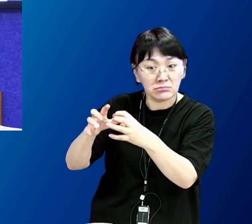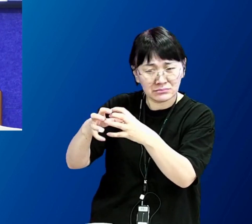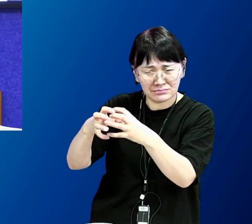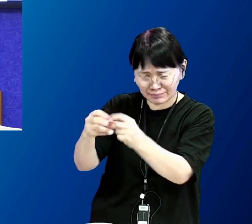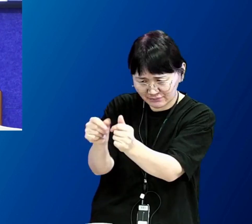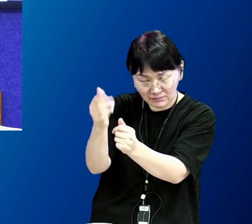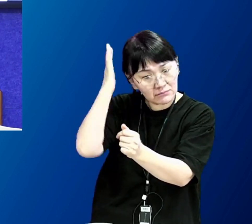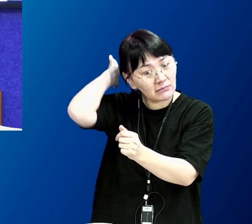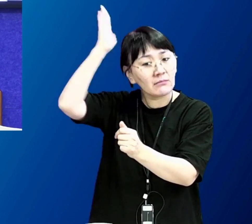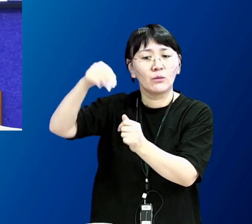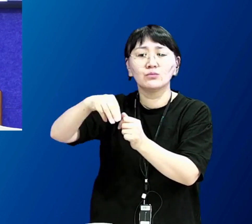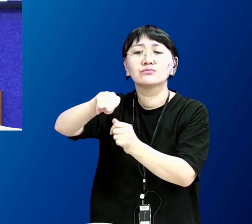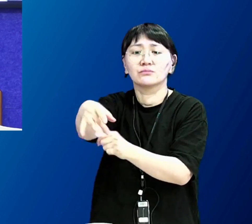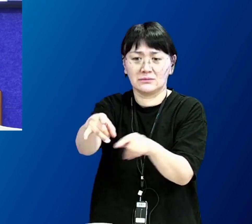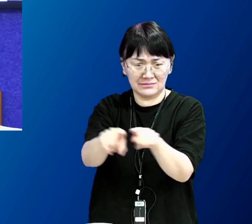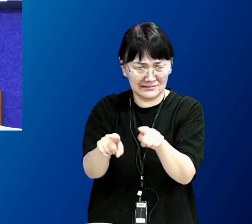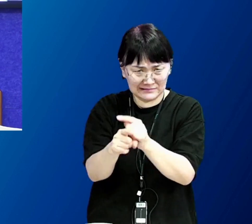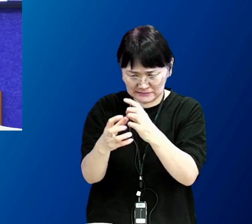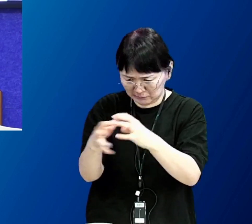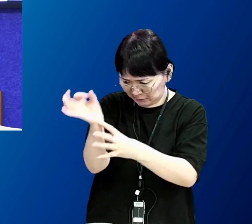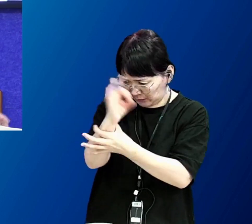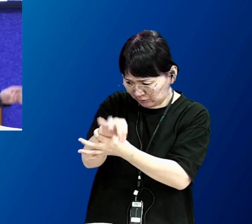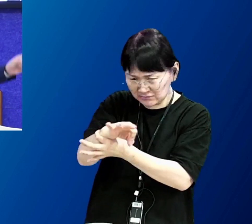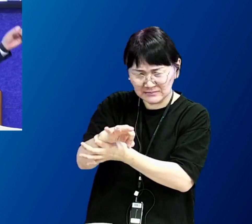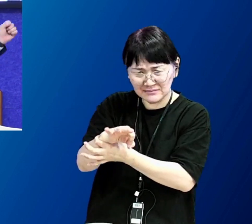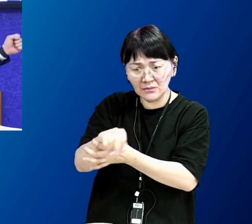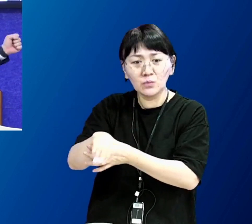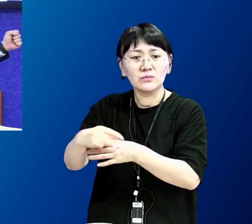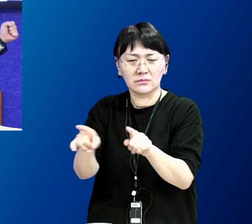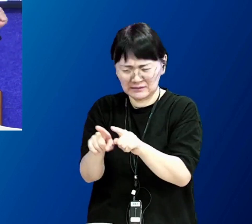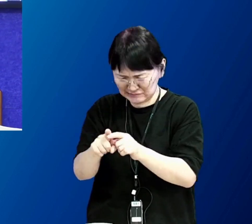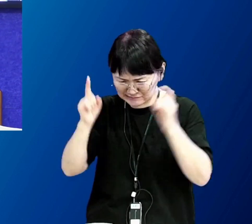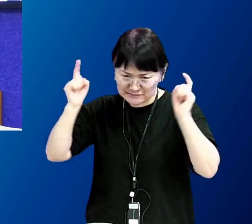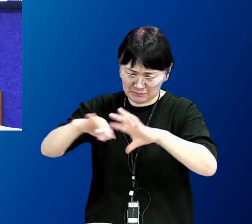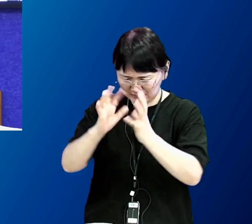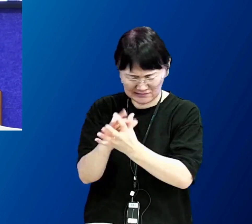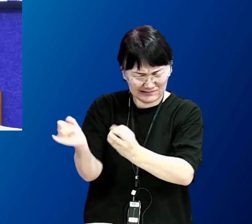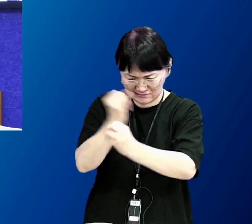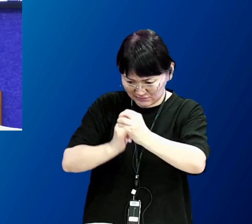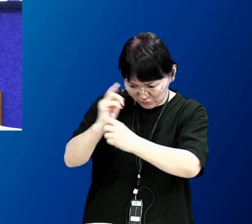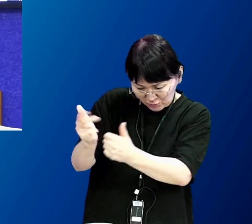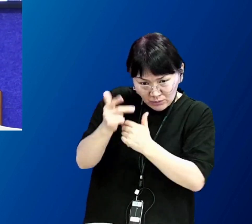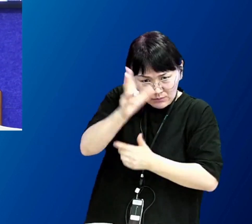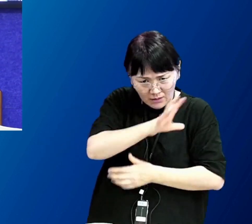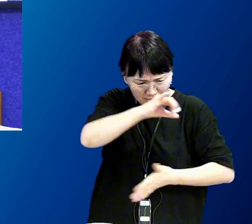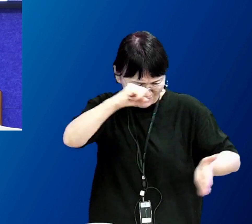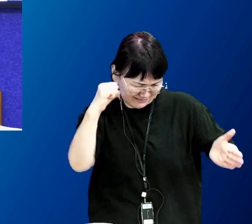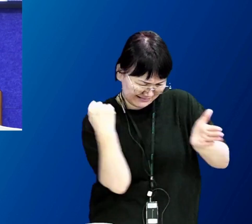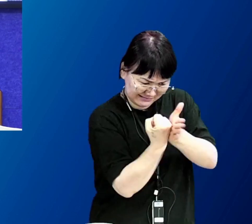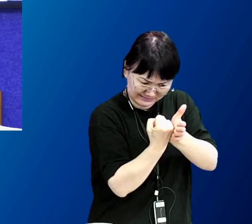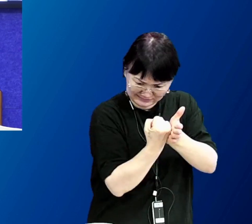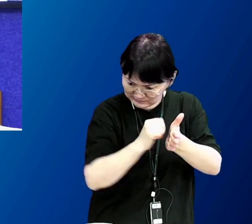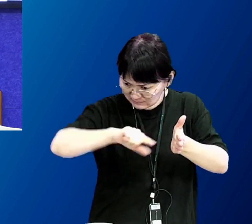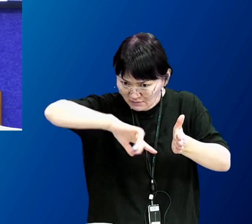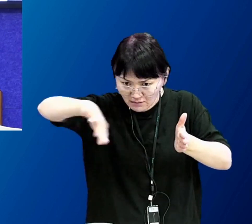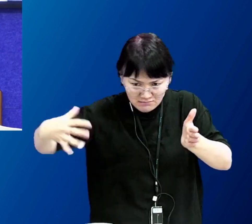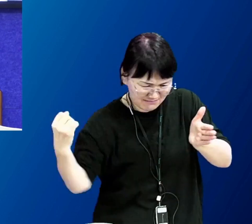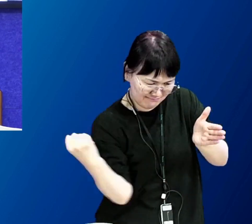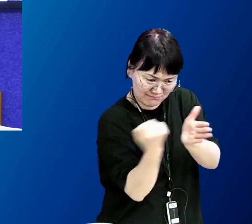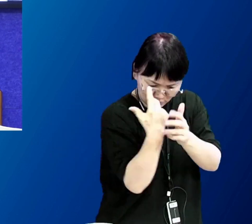хоосон зүйлсийг зугаа цэнгэлийг эзний загалмайн дээр үхэж өгсөн тэр аимшигтэй гүм нүглийг хайрласаар